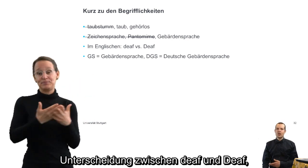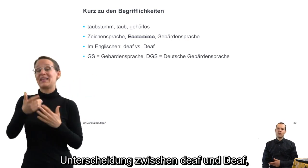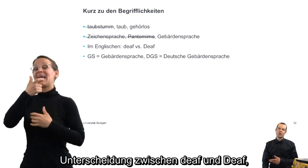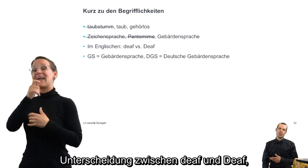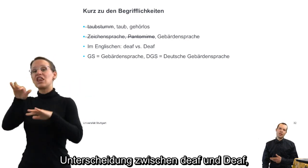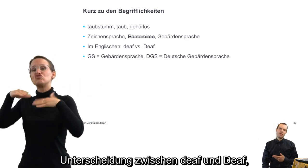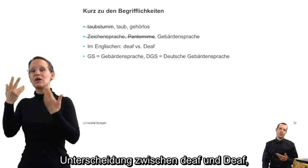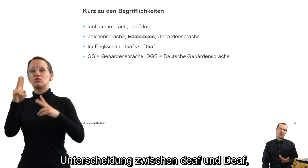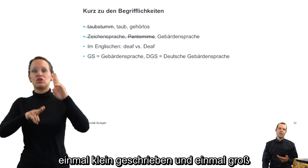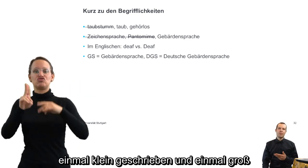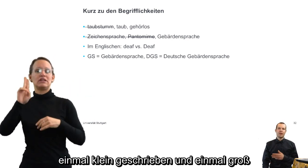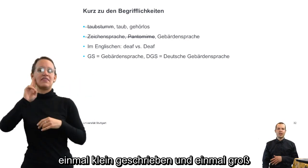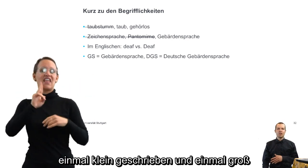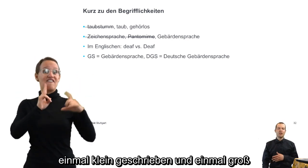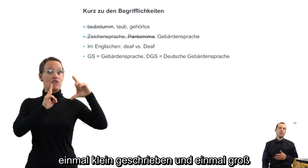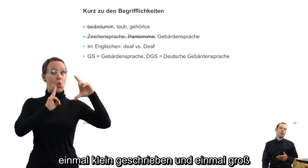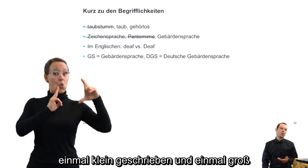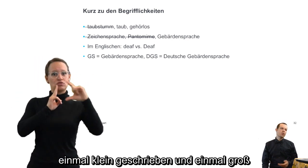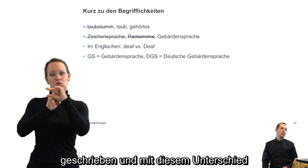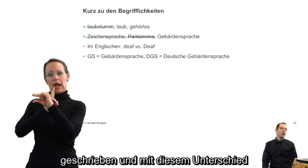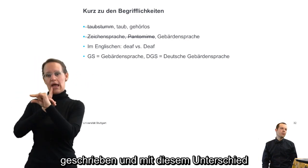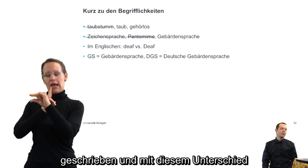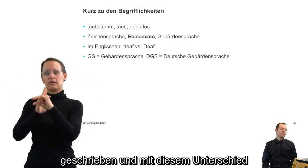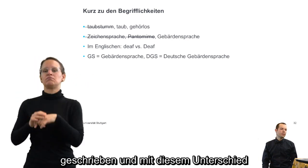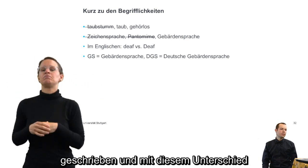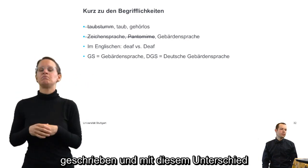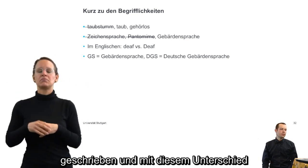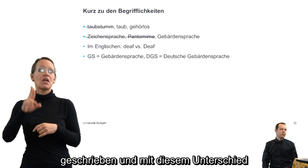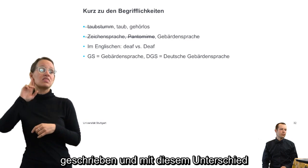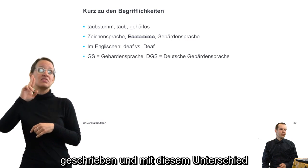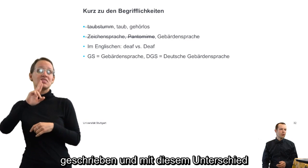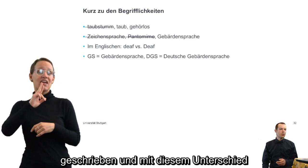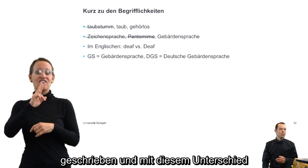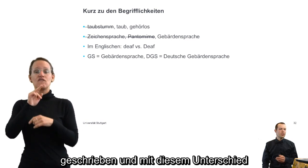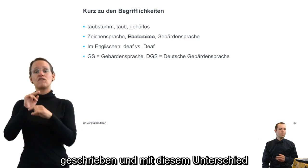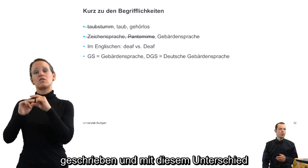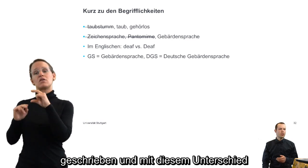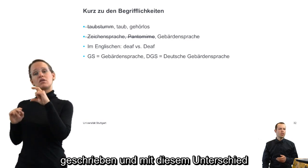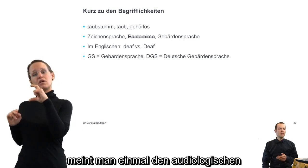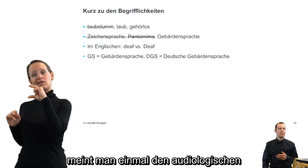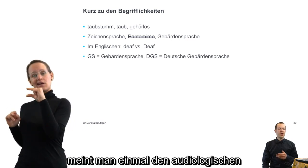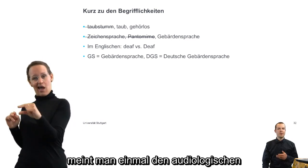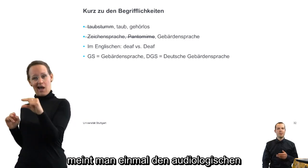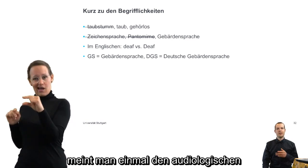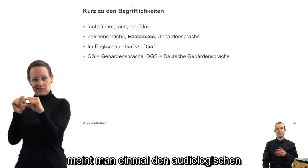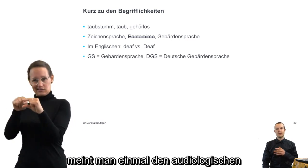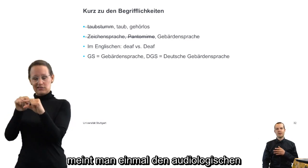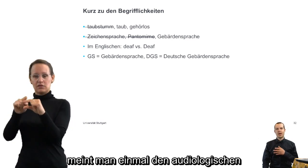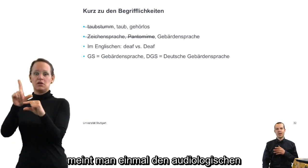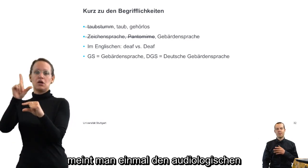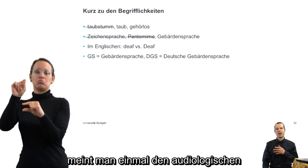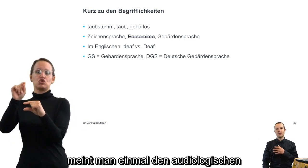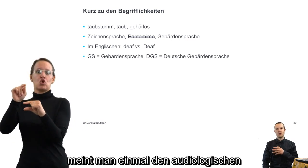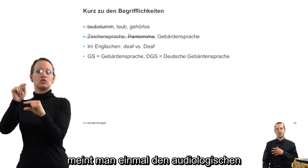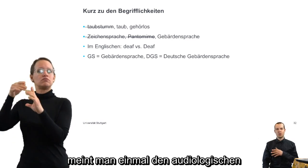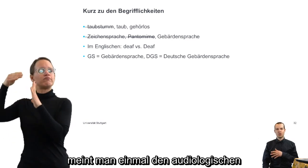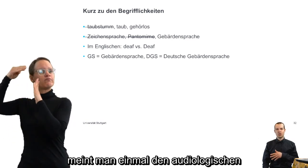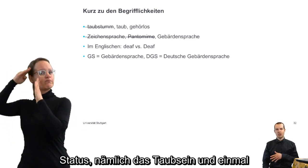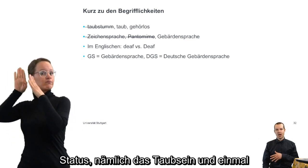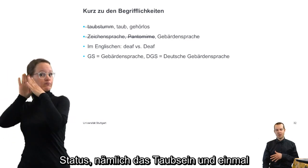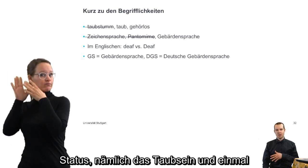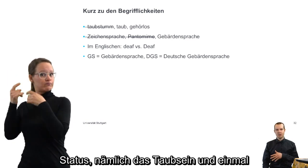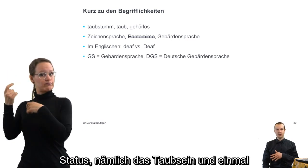es noch eine Unterscheidung zwischen Def und Def. Einmal kleingeschrieben, einmal großgeschrieben. Und mit diesem Unterschied meint man einmal den